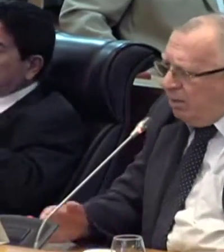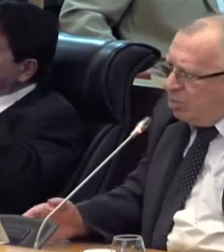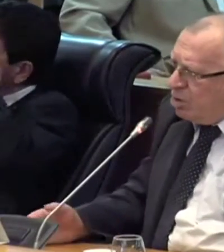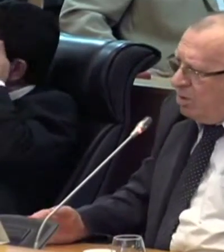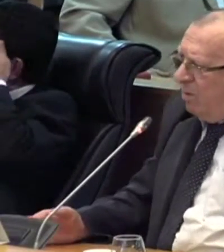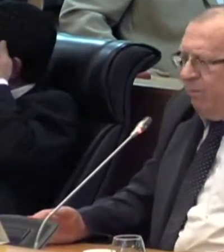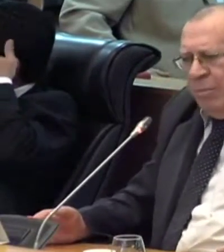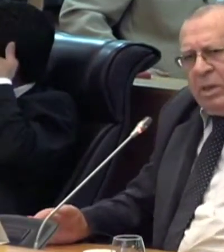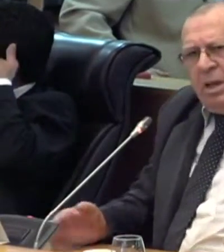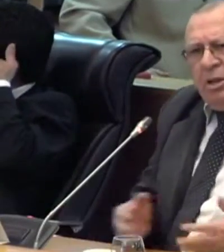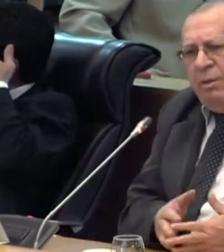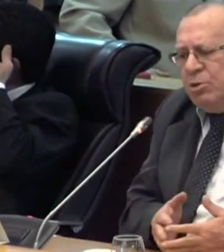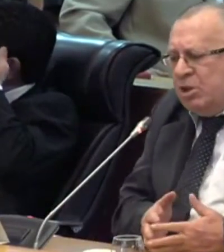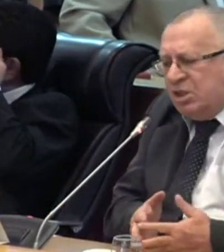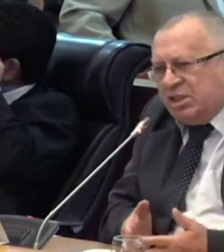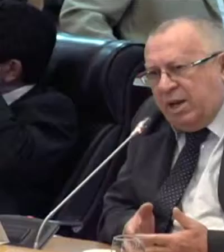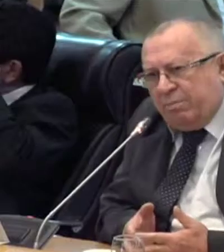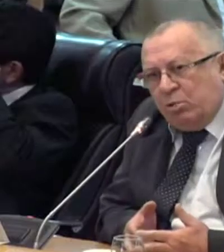E temos